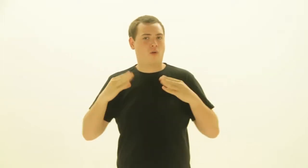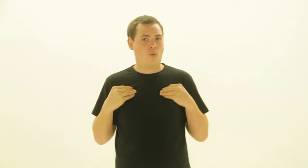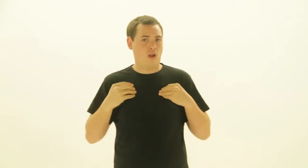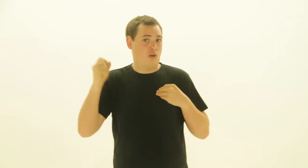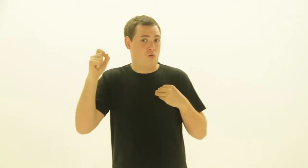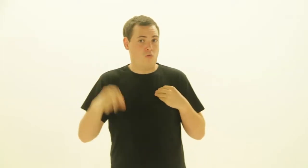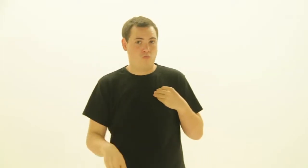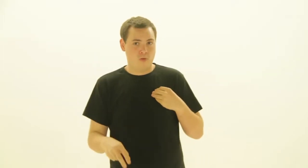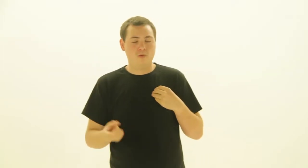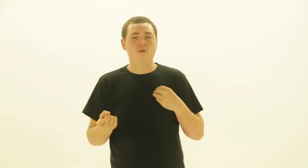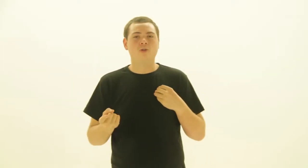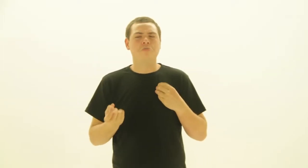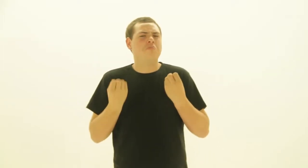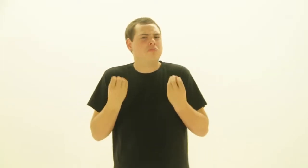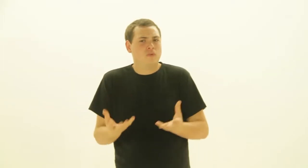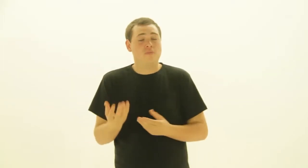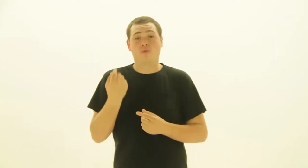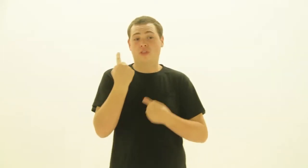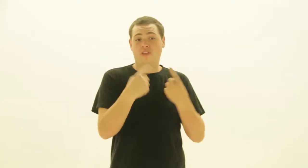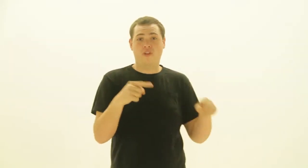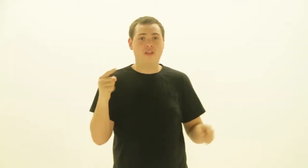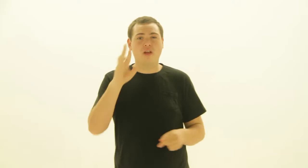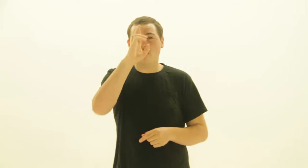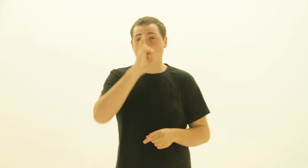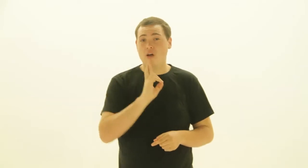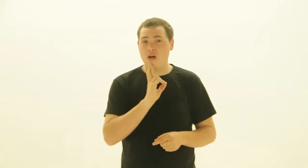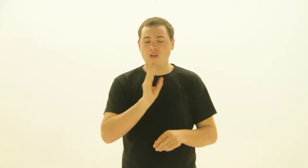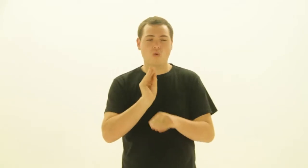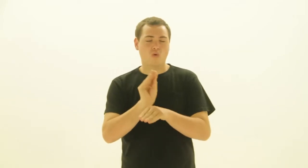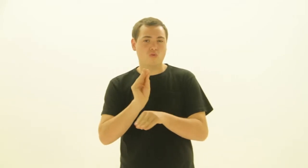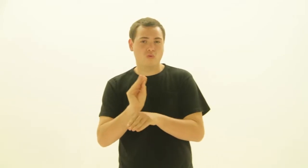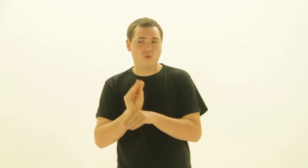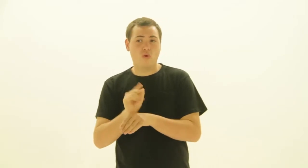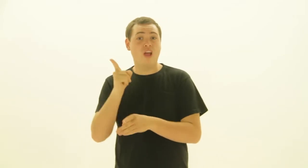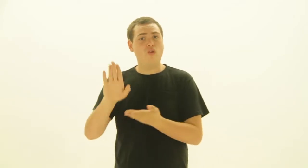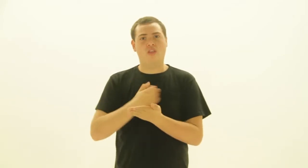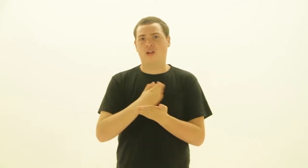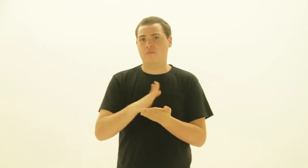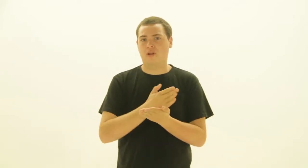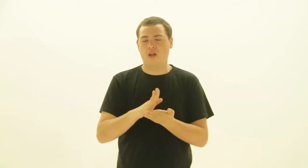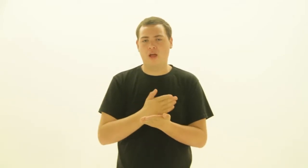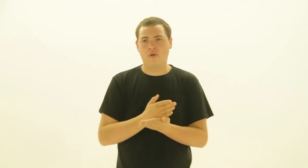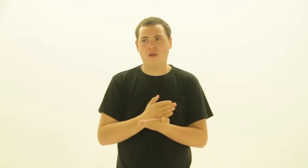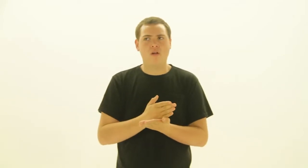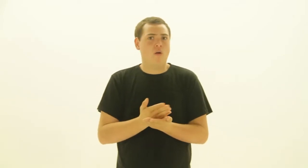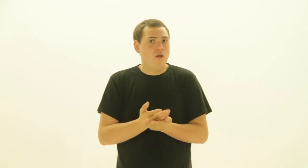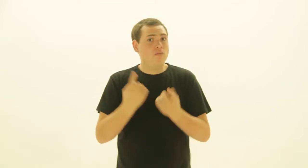qué? Porque los niños con distintas razas o culturas eran discriminados. Y lo mismo pasaba con los niños con